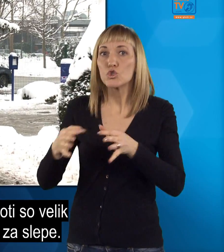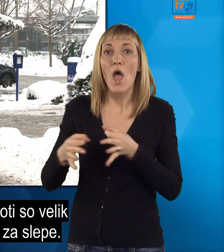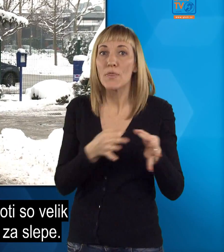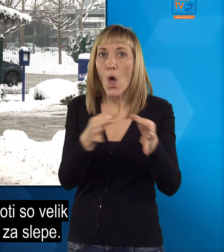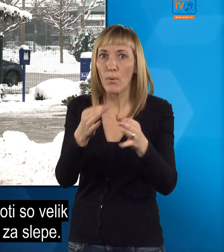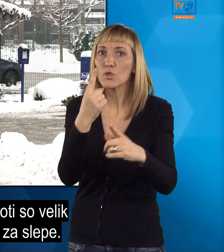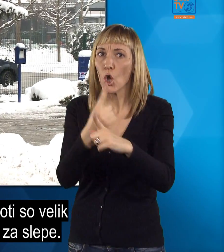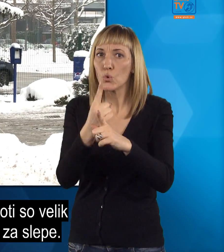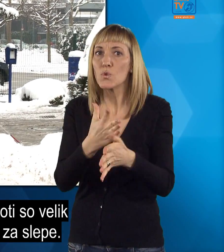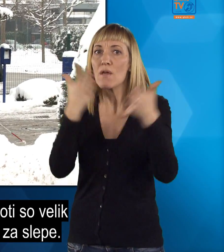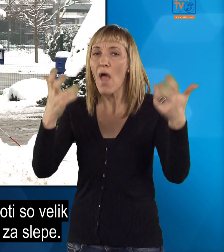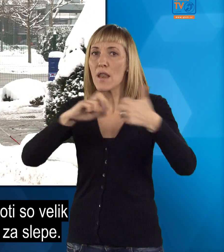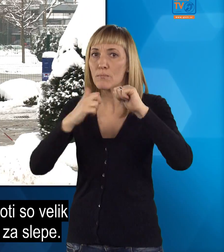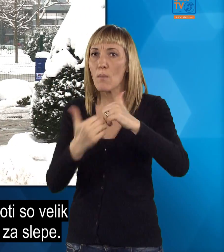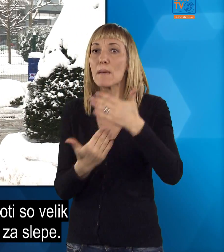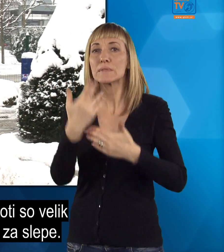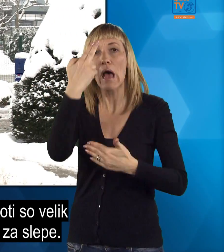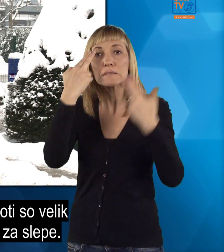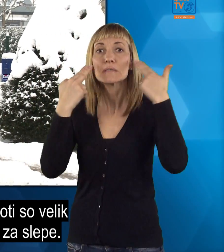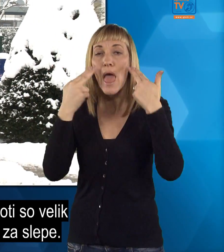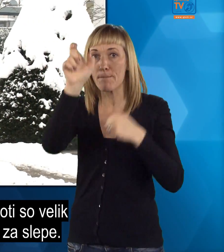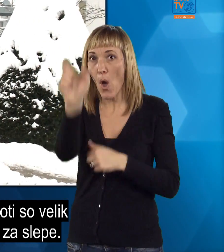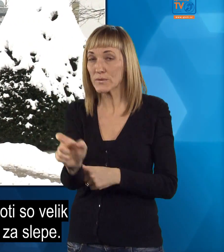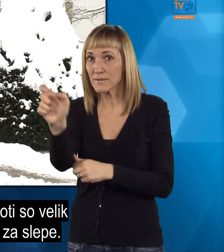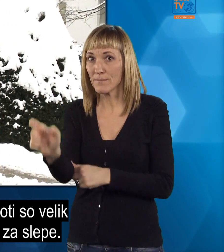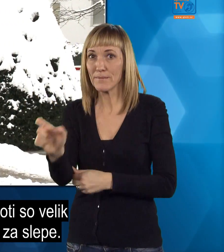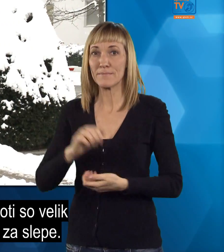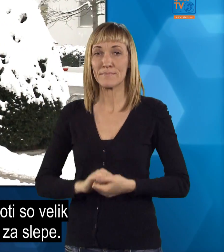Neočiščene poti so velik problem tudi za slepe.